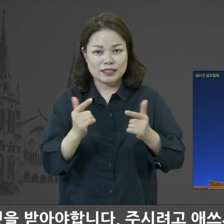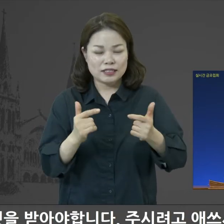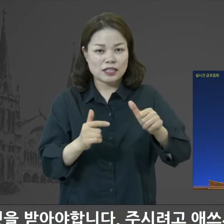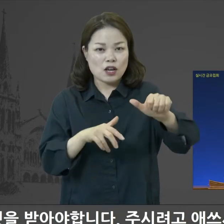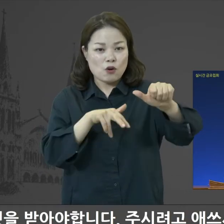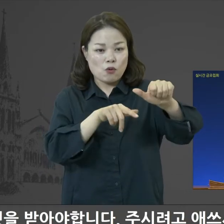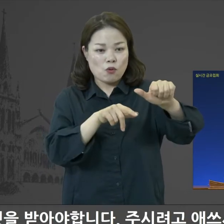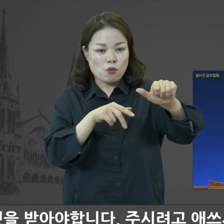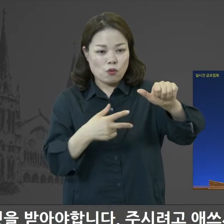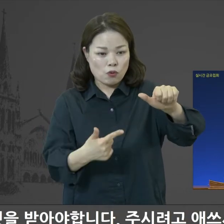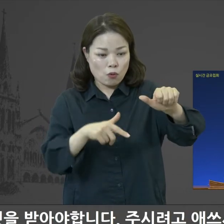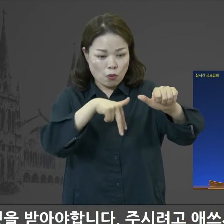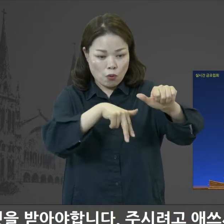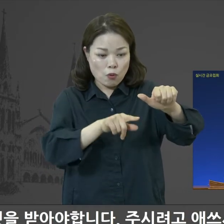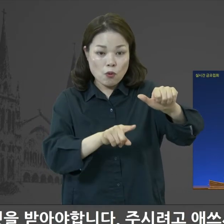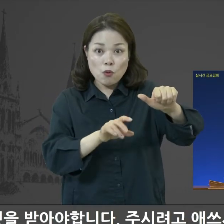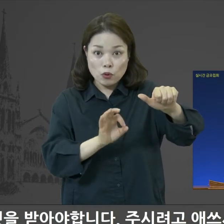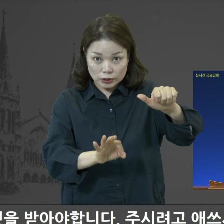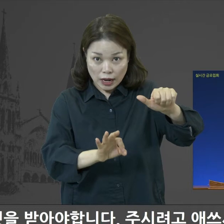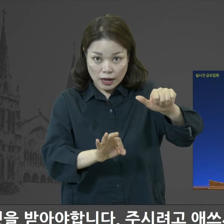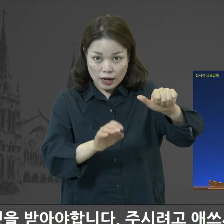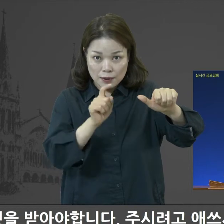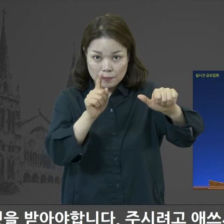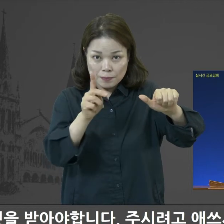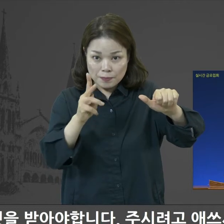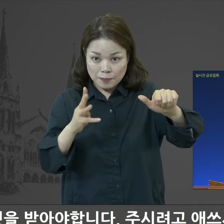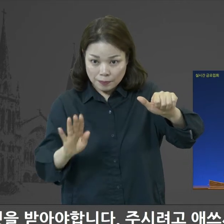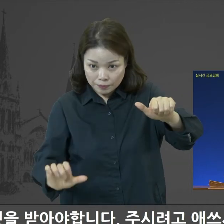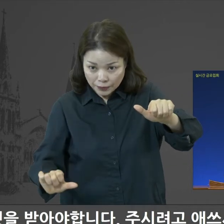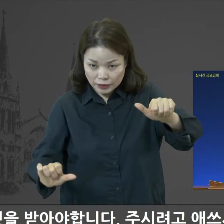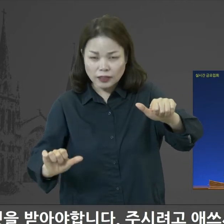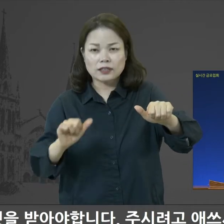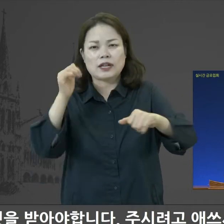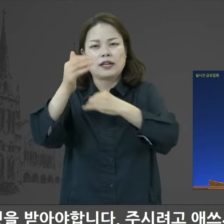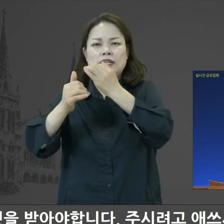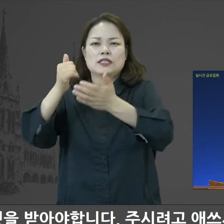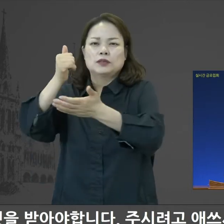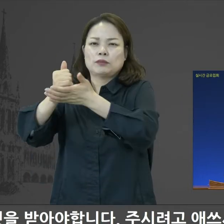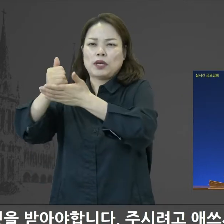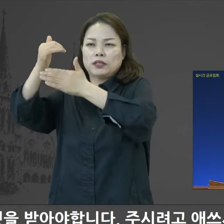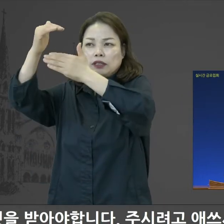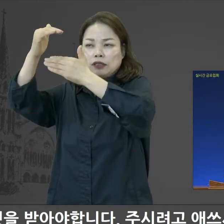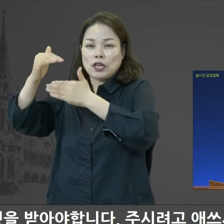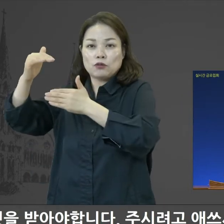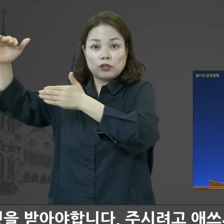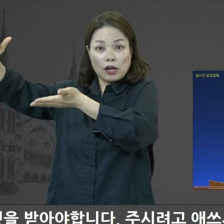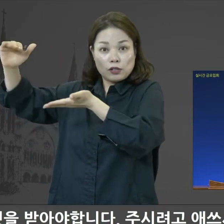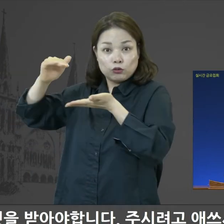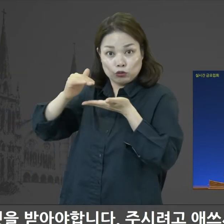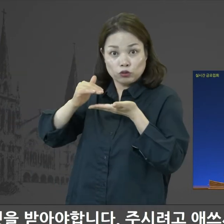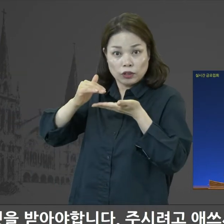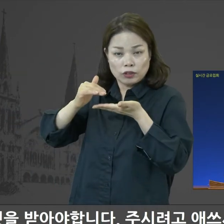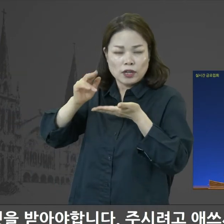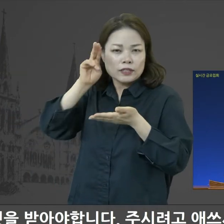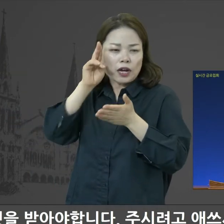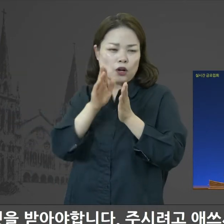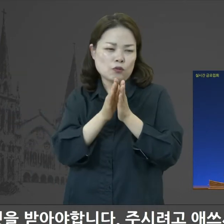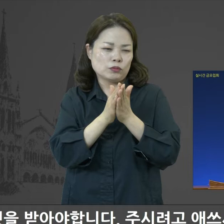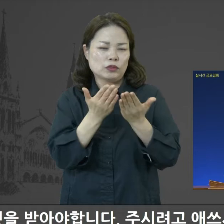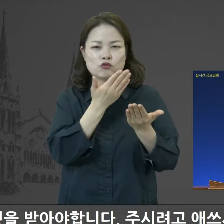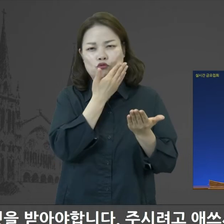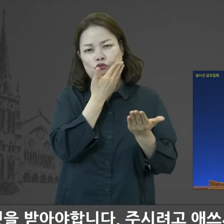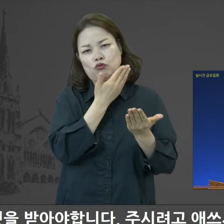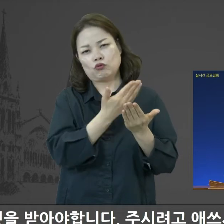5장인데 5번에 걸쳐서 하나님이 어떤 분이신지를 설명을 합니다. 이 구절들이 야고보서에서는 굉장히 중요한